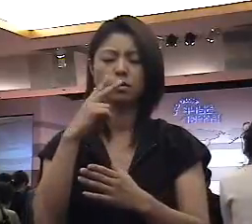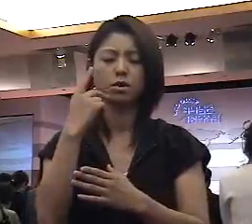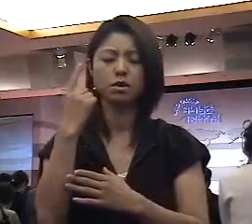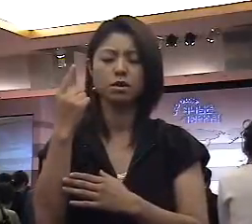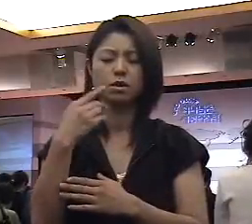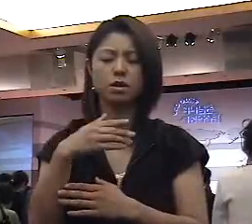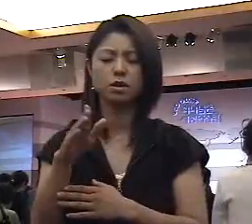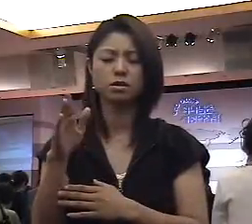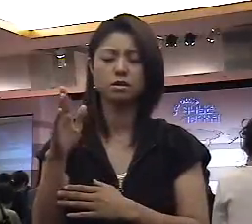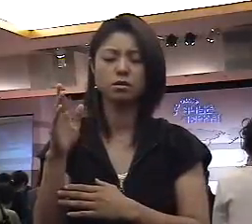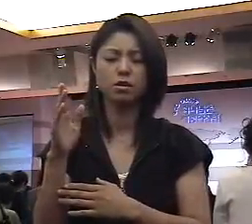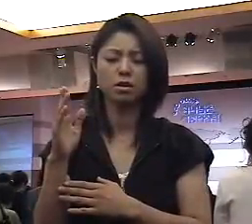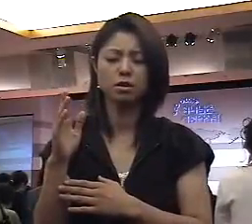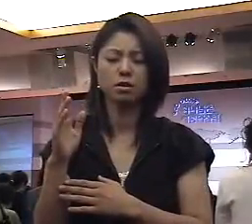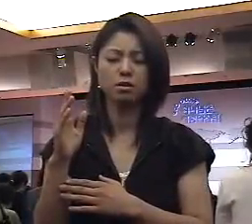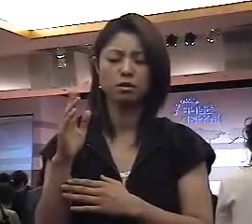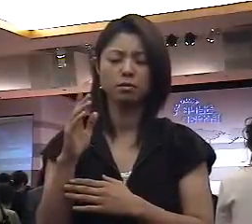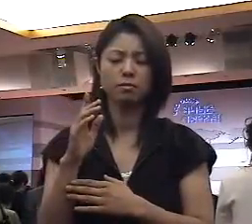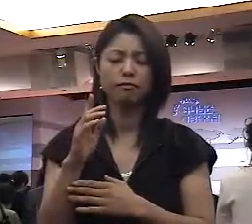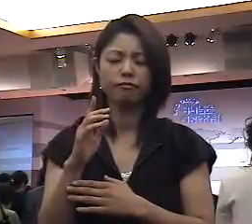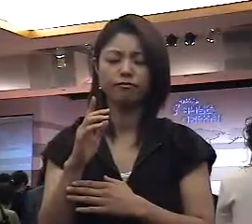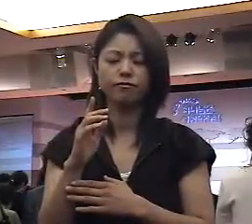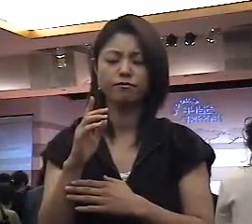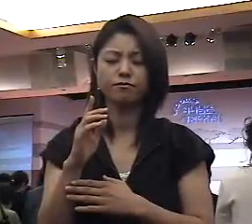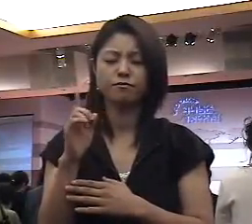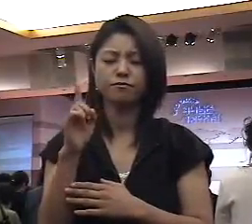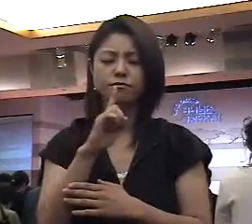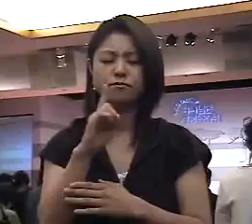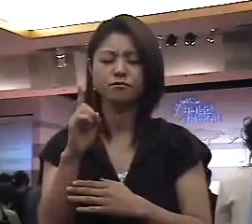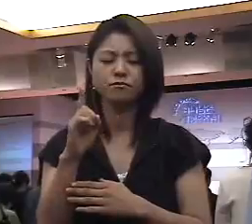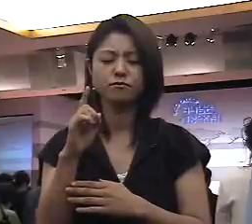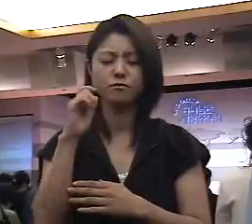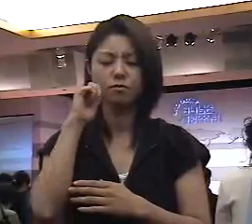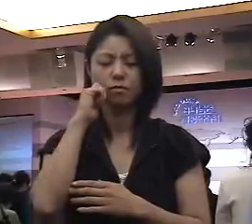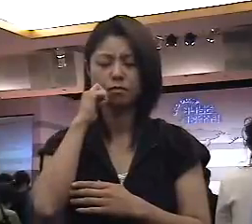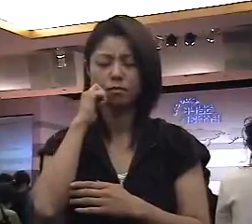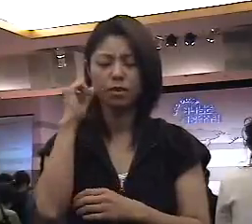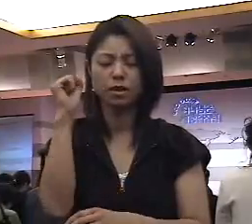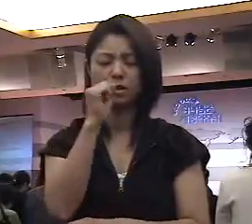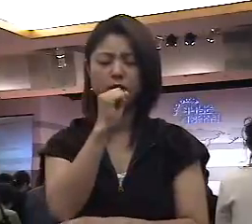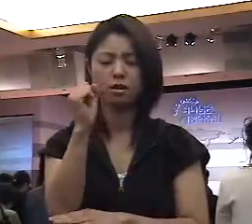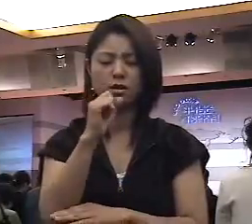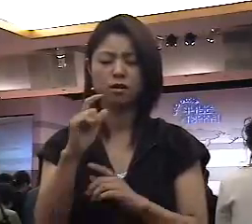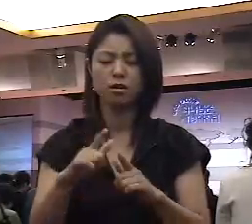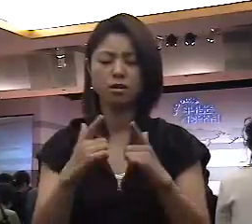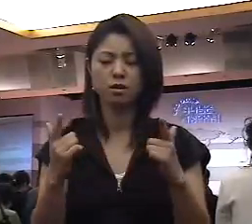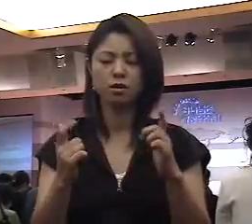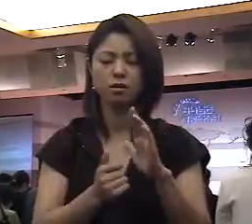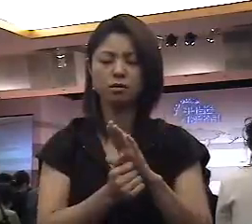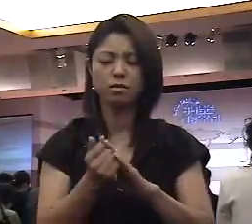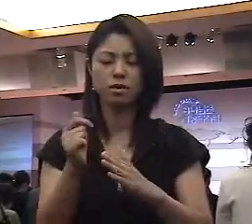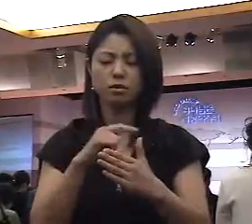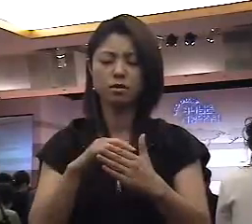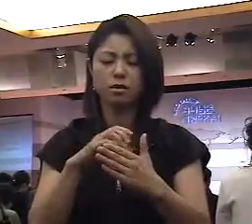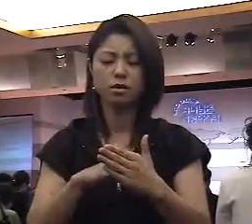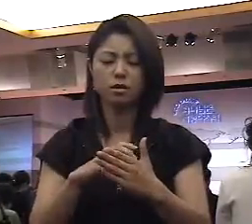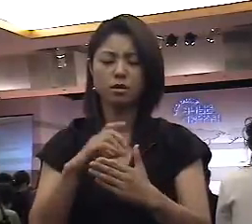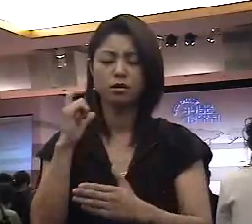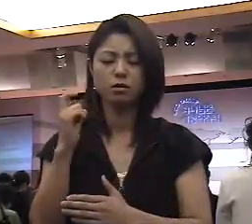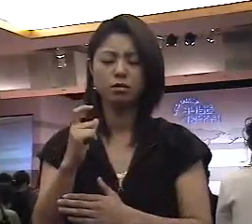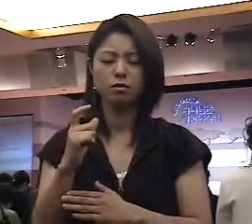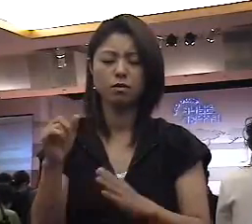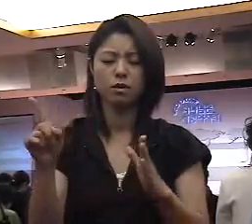주님의 백성들을 순결케 하옵소서. 어떠한 어려움에도 흔들리지 않게 하시고 소망 가운데 굳건한